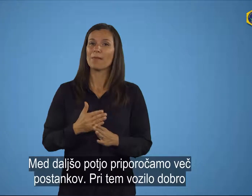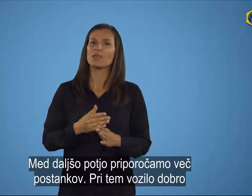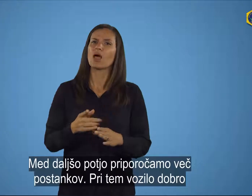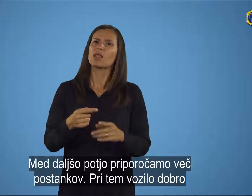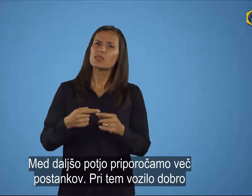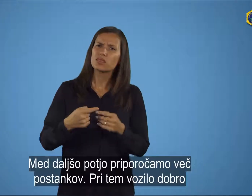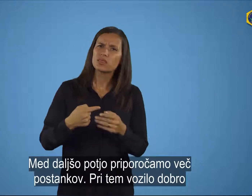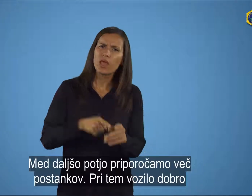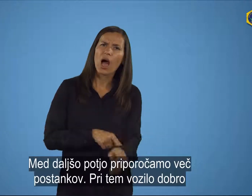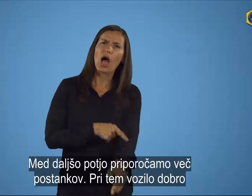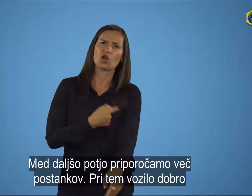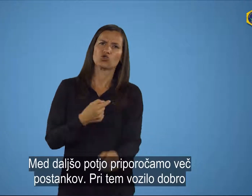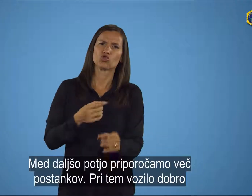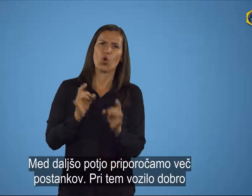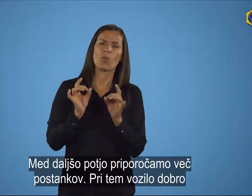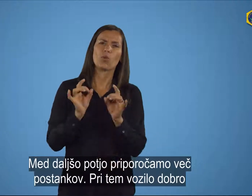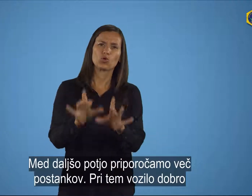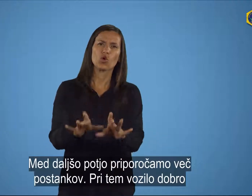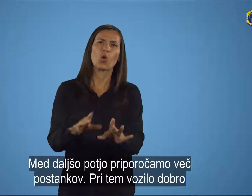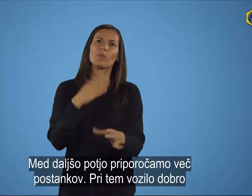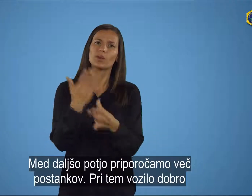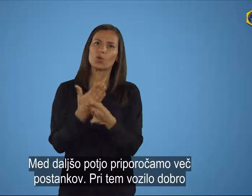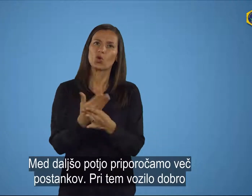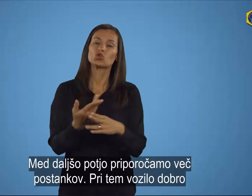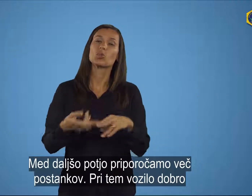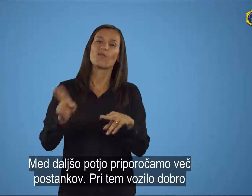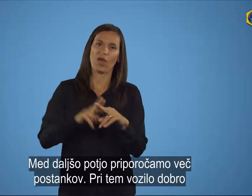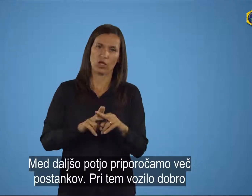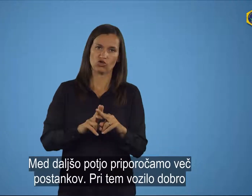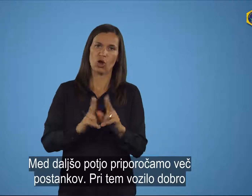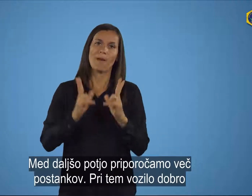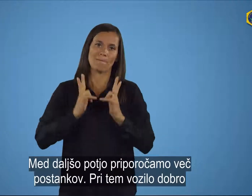Med daljšo potjo priporočamo več postankov.